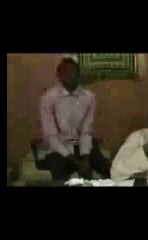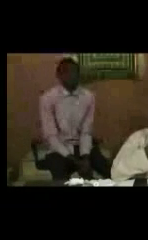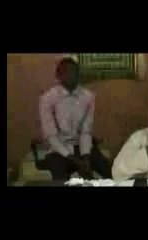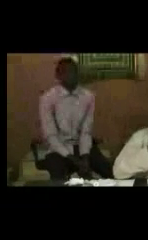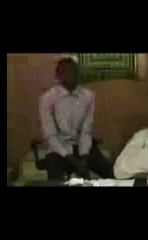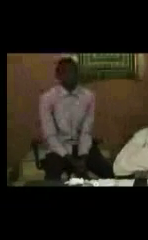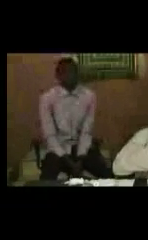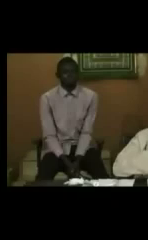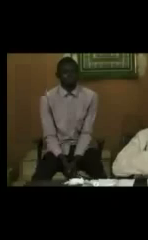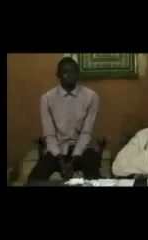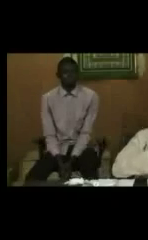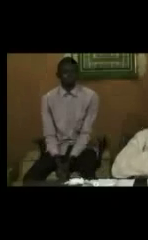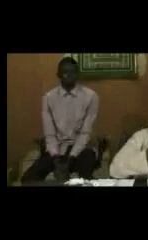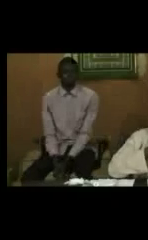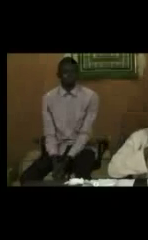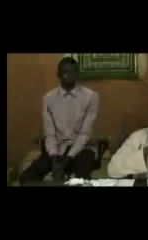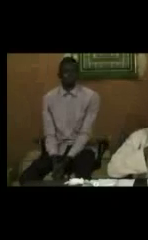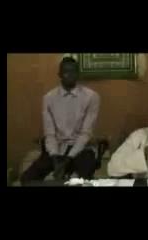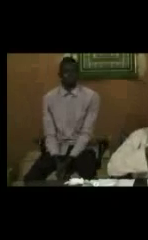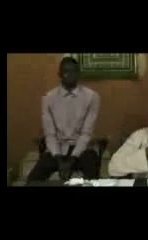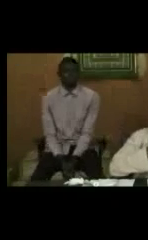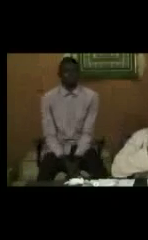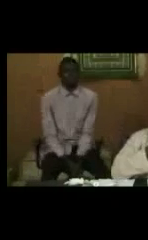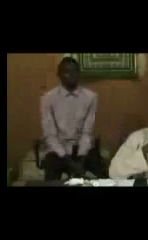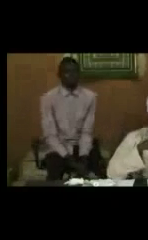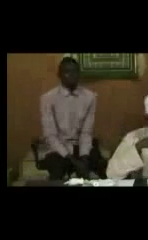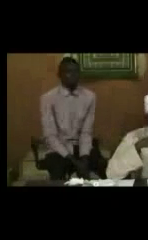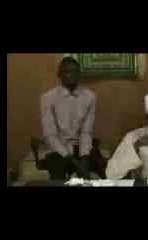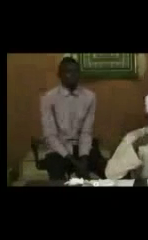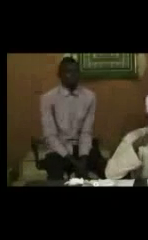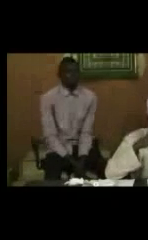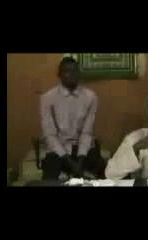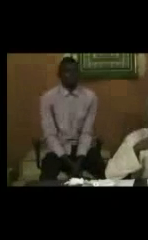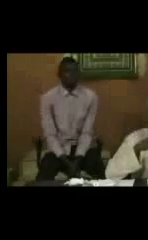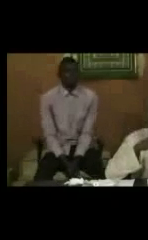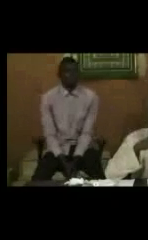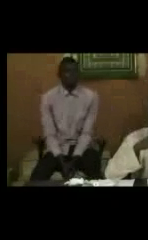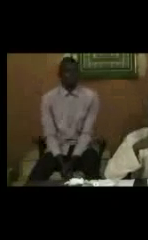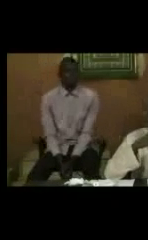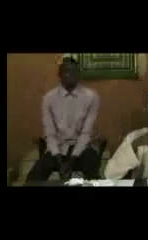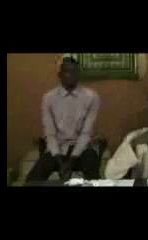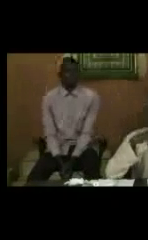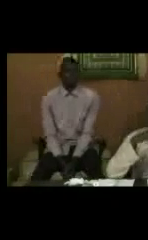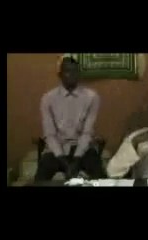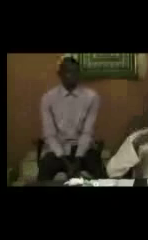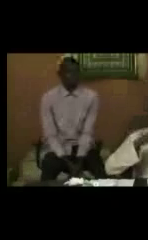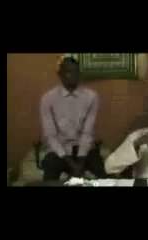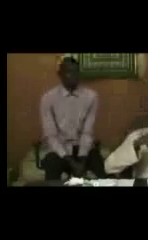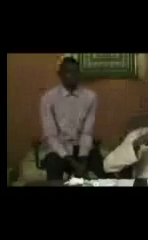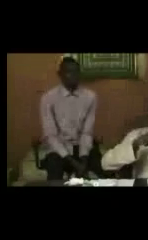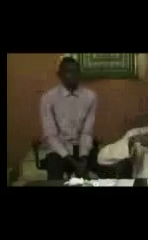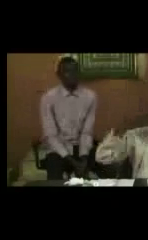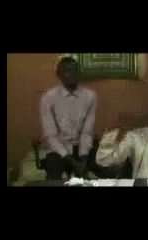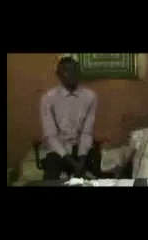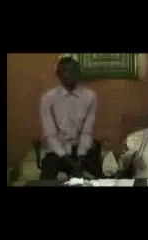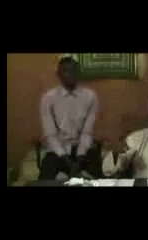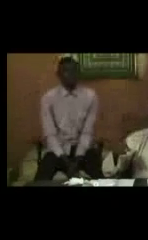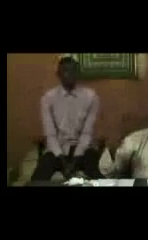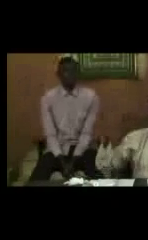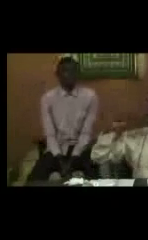mo gbo tanabi so pe ada marfuwan te pe marfuunu won tun wa gba wa turu